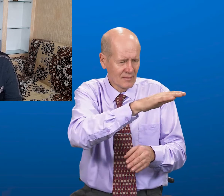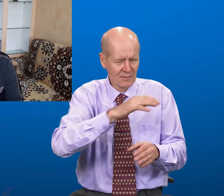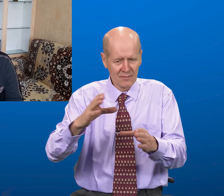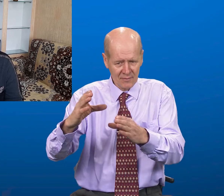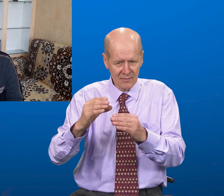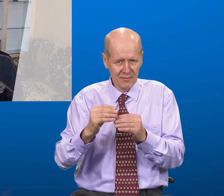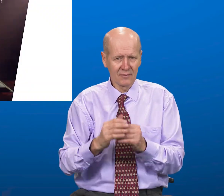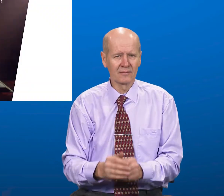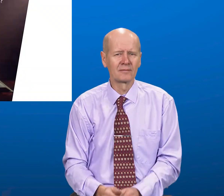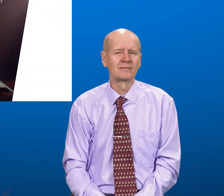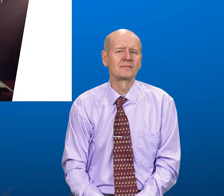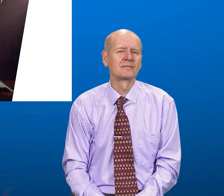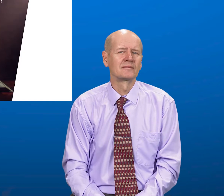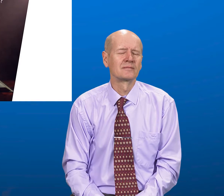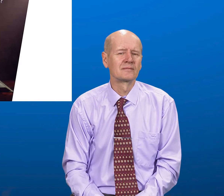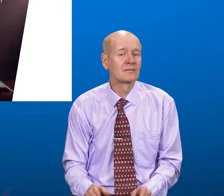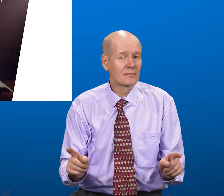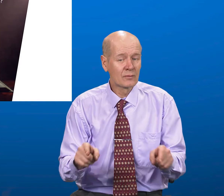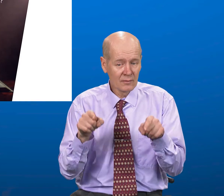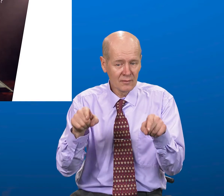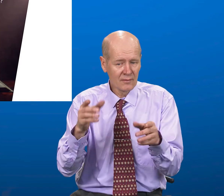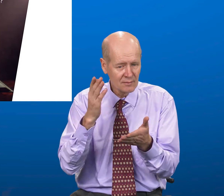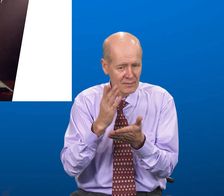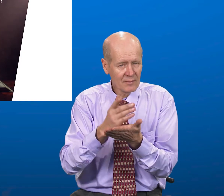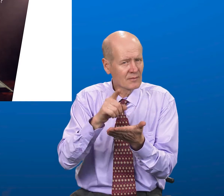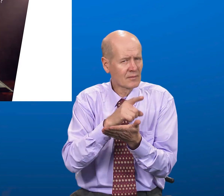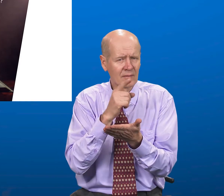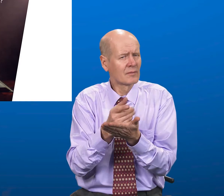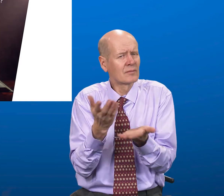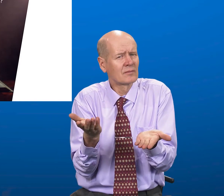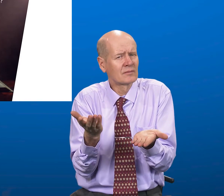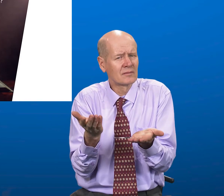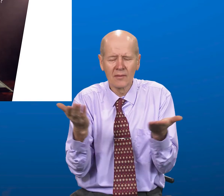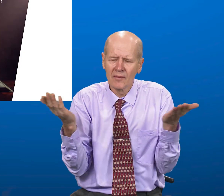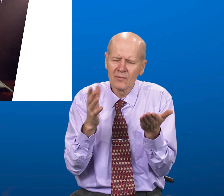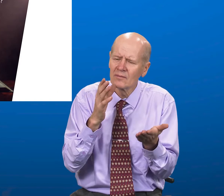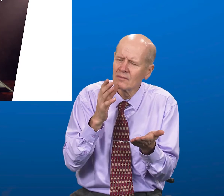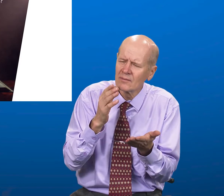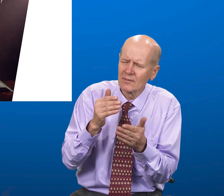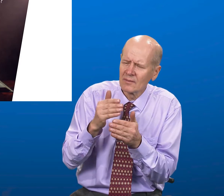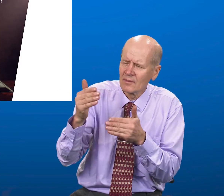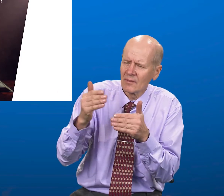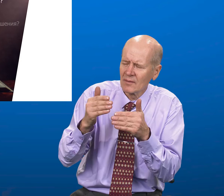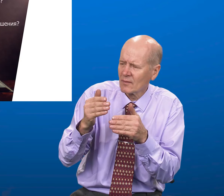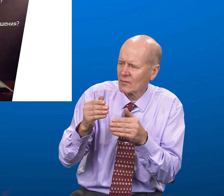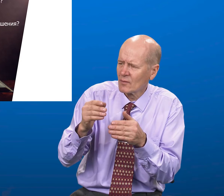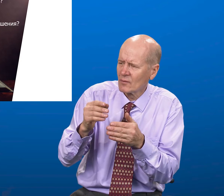вопросы. Что утешительного в этой Божьей вести? К какому времени она